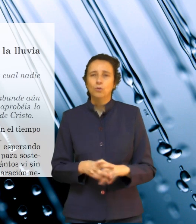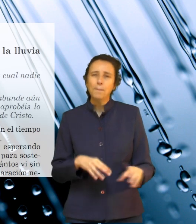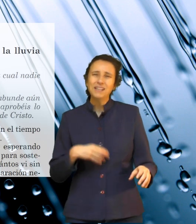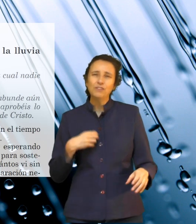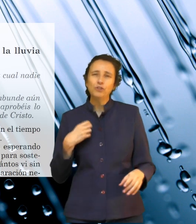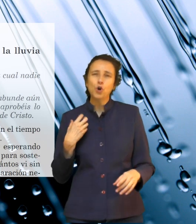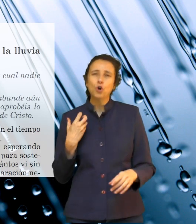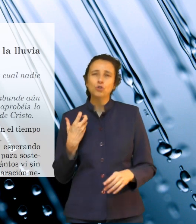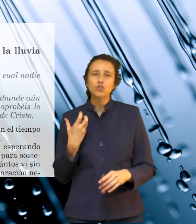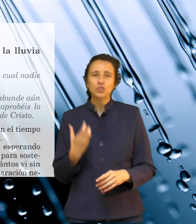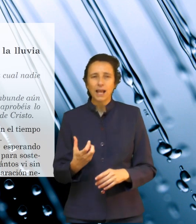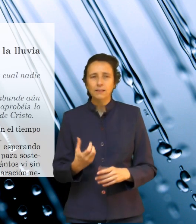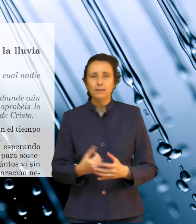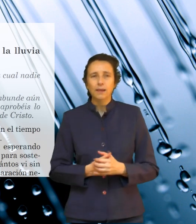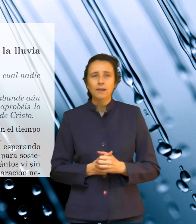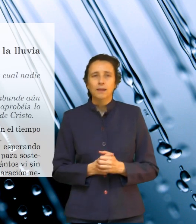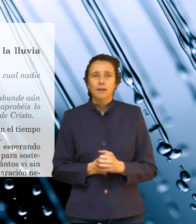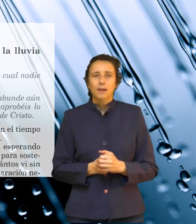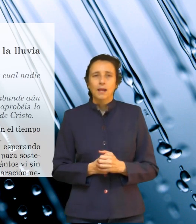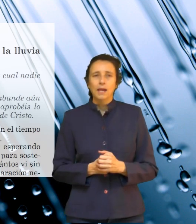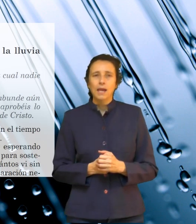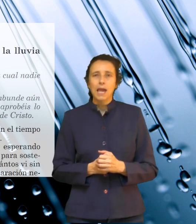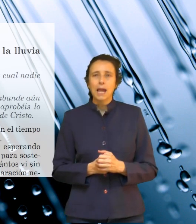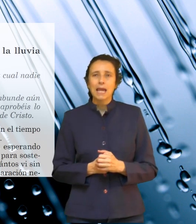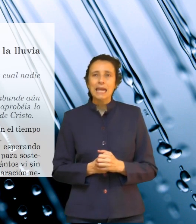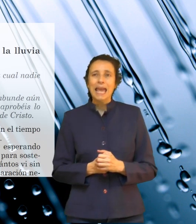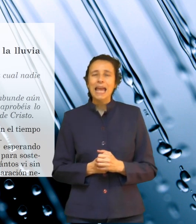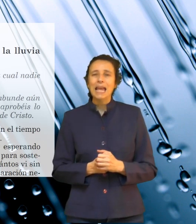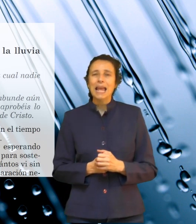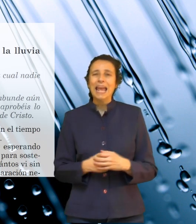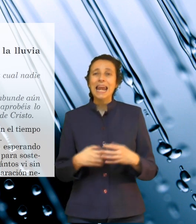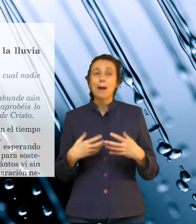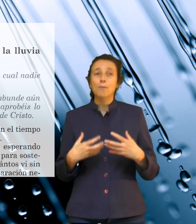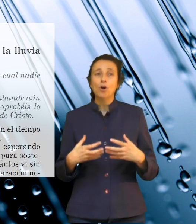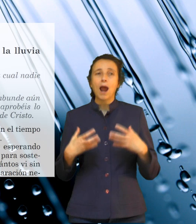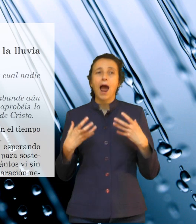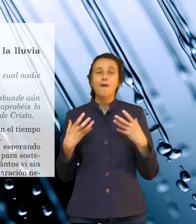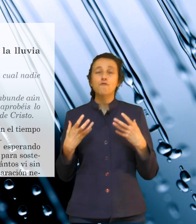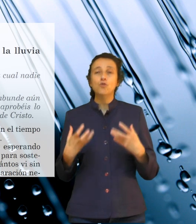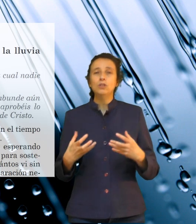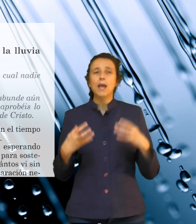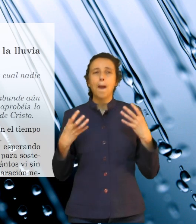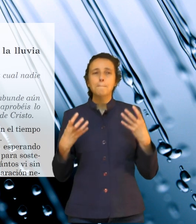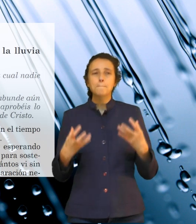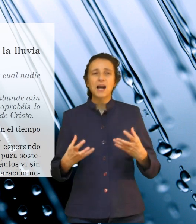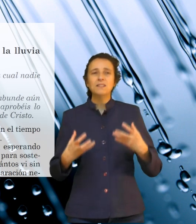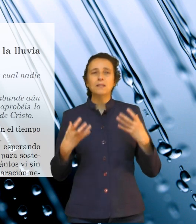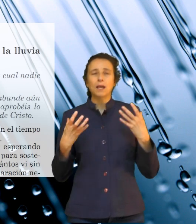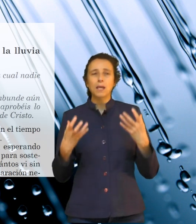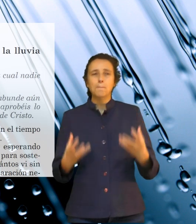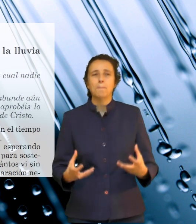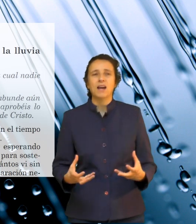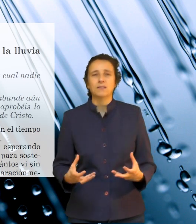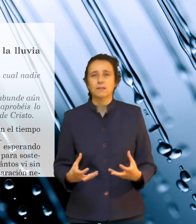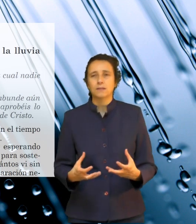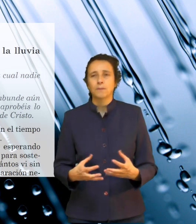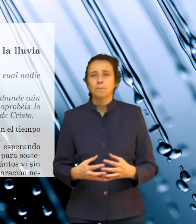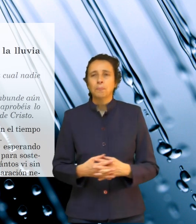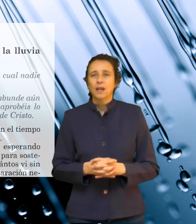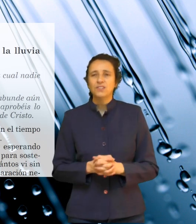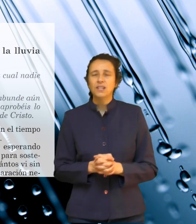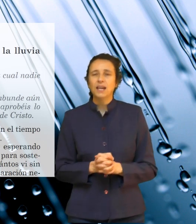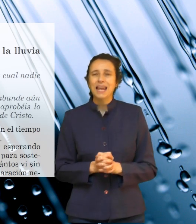súplica, una petición constante, que el amor abunde más y